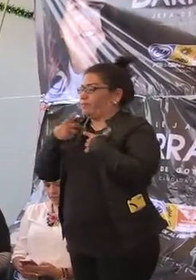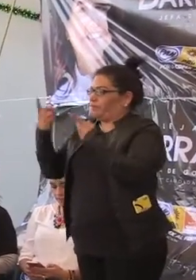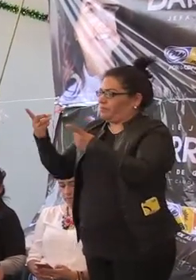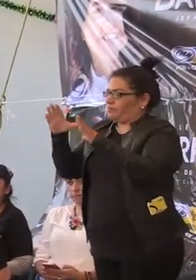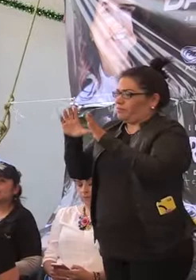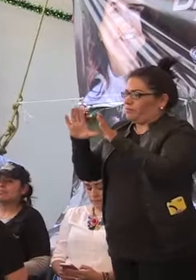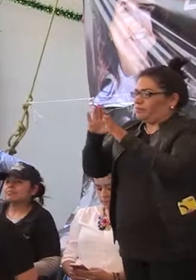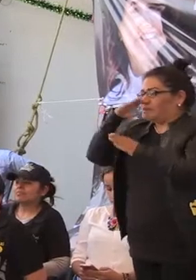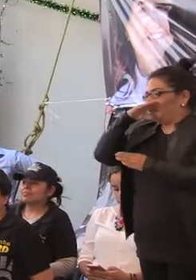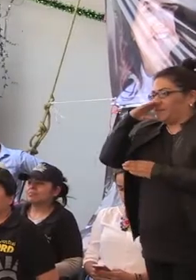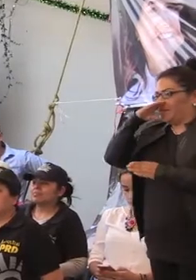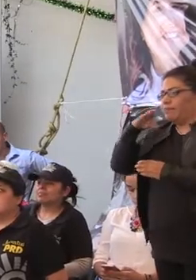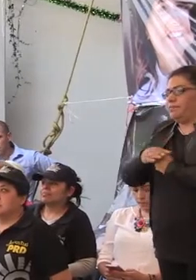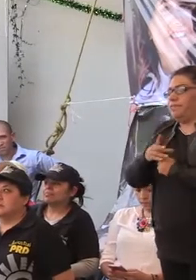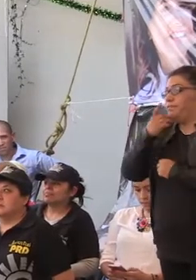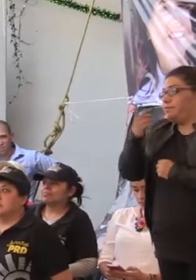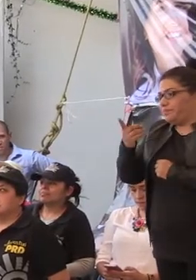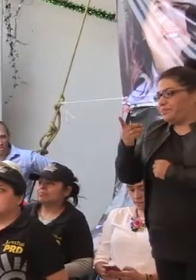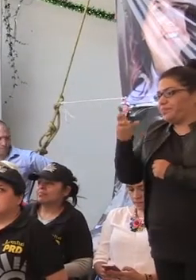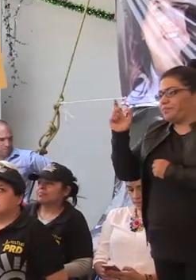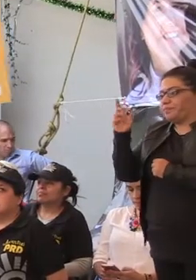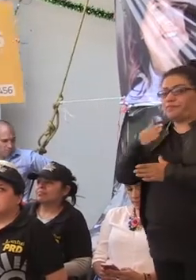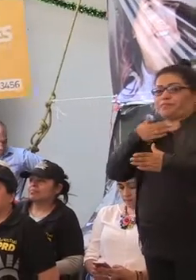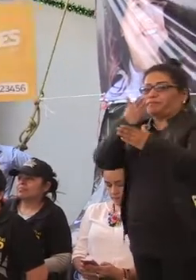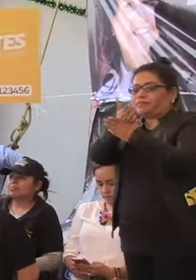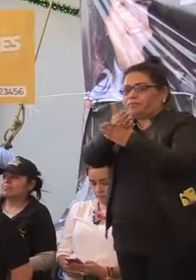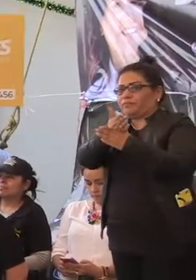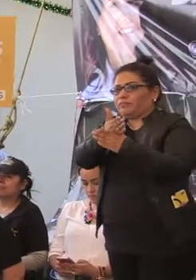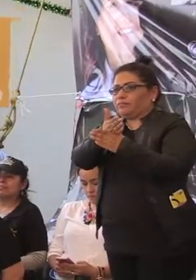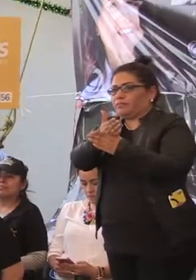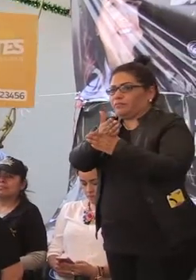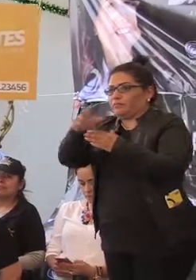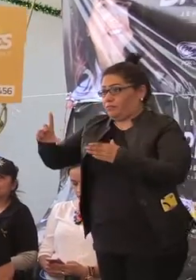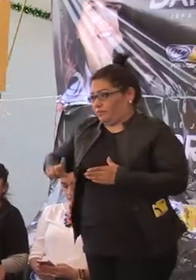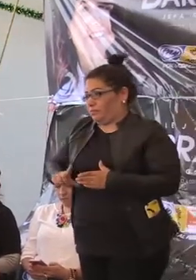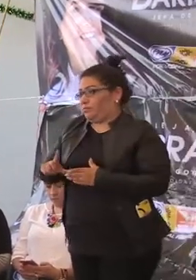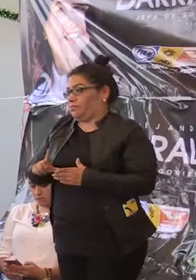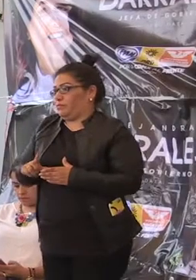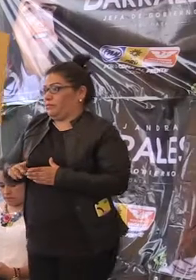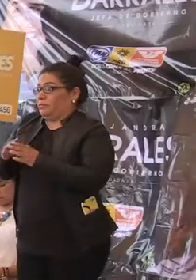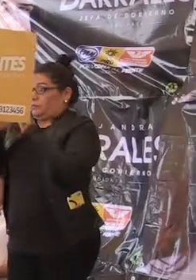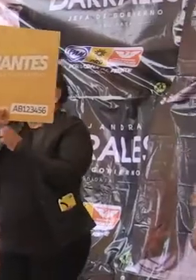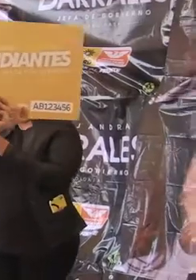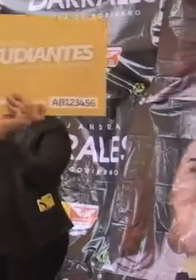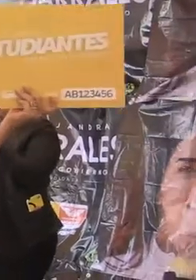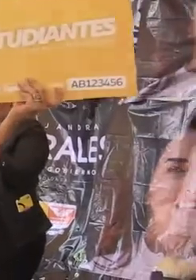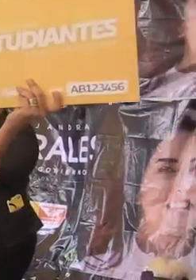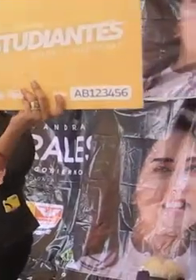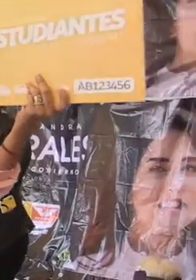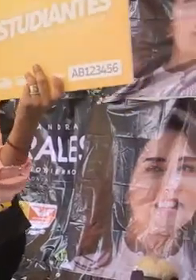estas tarjetas y que les digamos que cuando llegue Alejandra Barrales a la jefatura, estas tarjetas